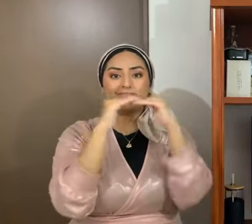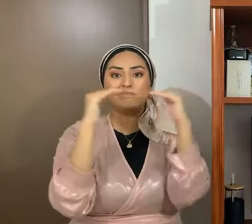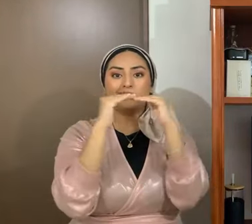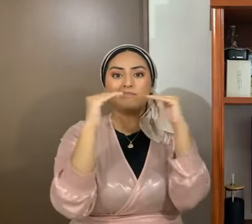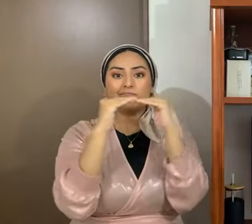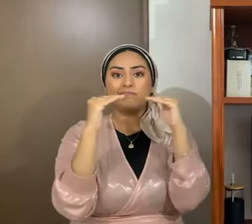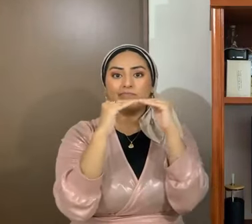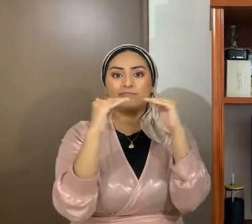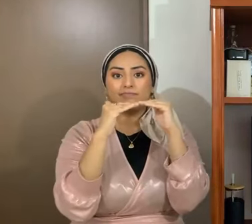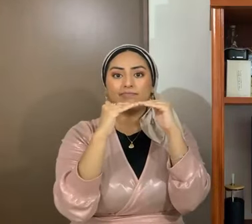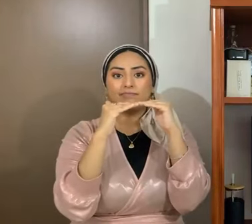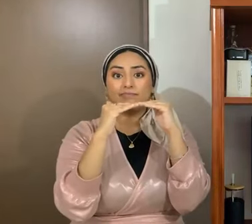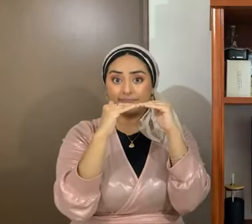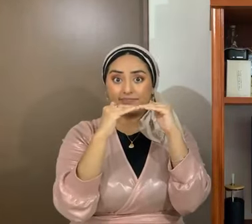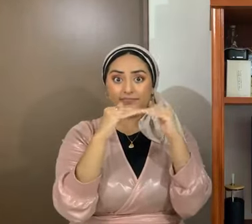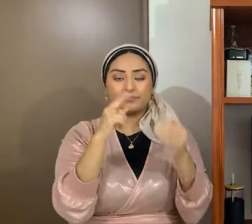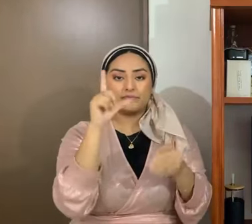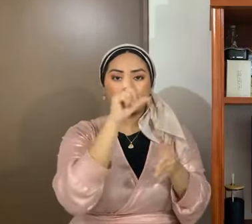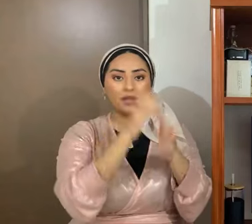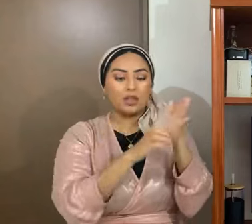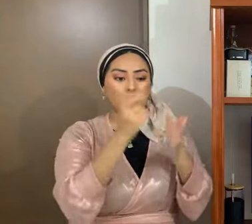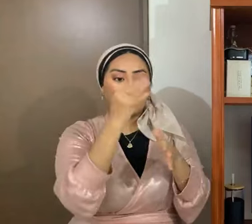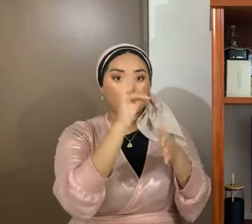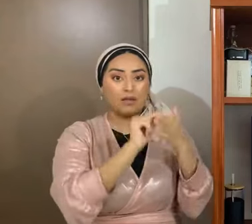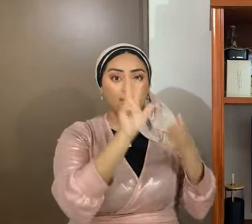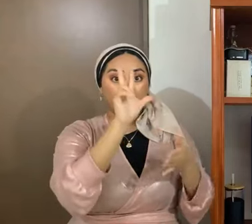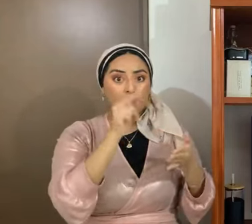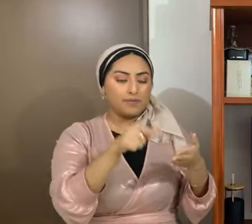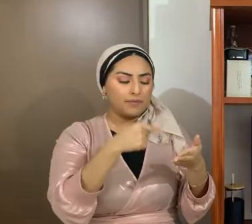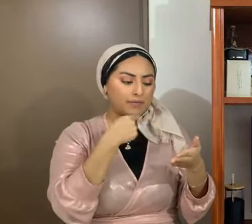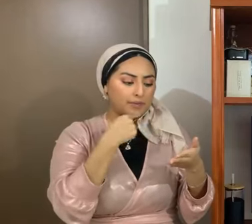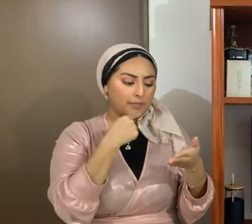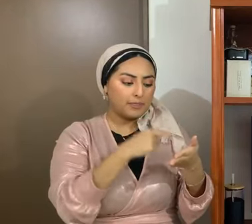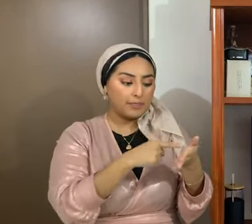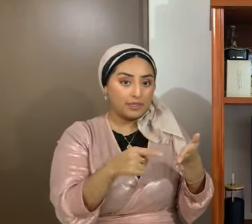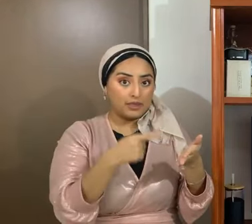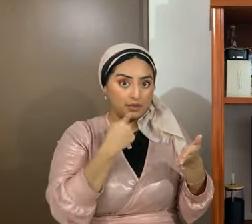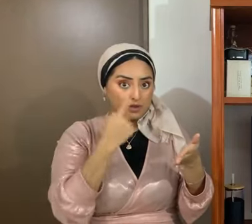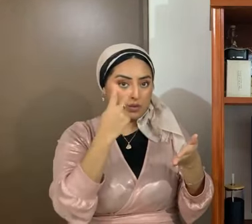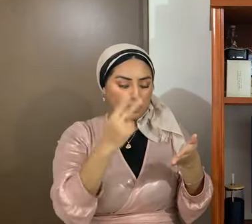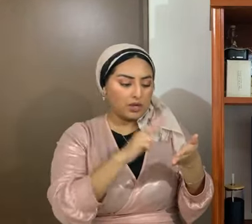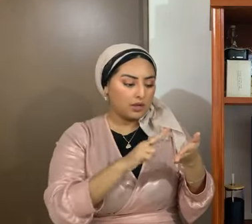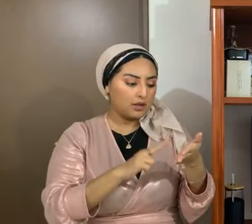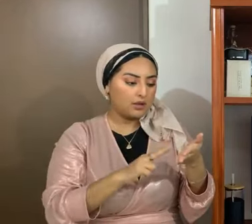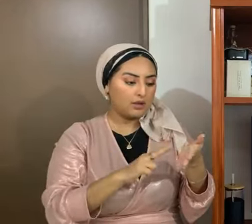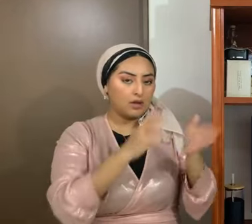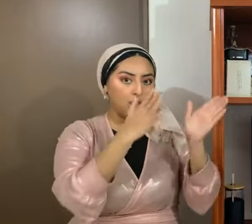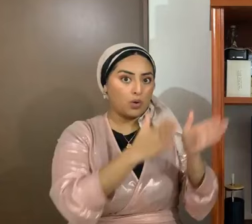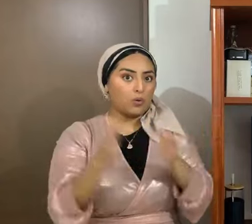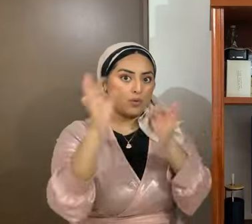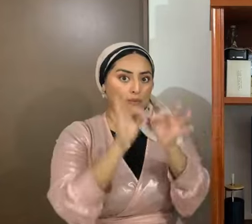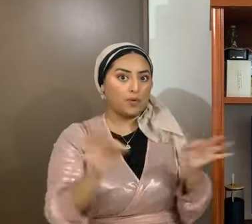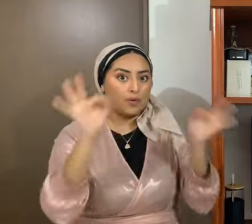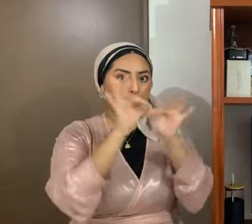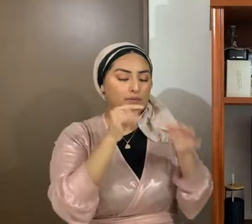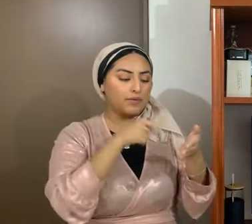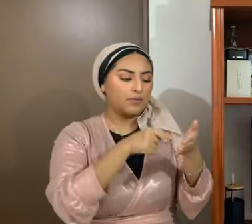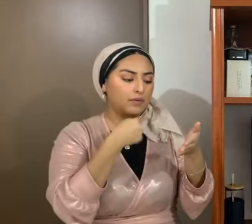mismo nivel. ¿Sí? Aquí está, Levítico 19, verso 3. Fíjense cómo el orden es muy